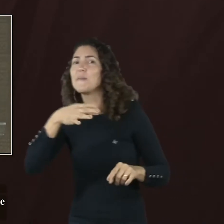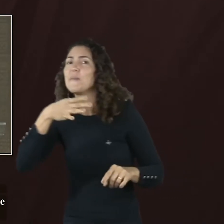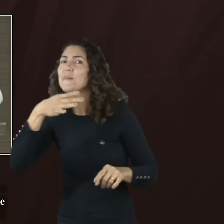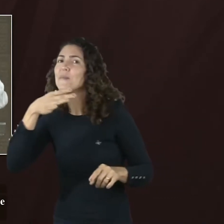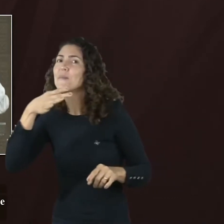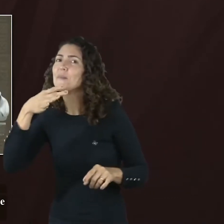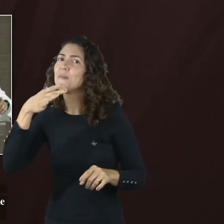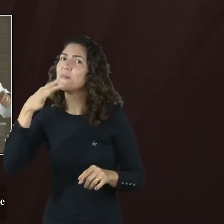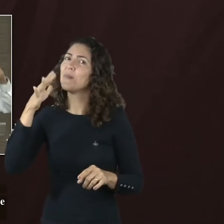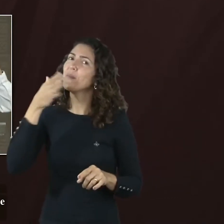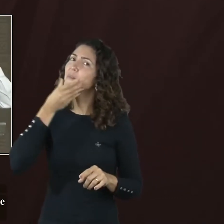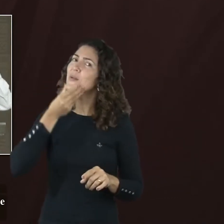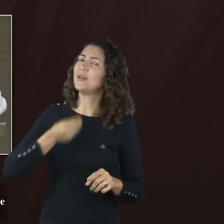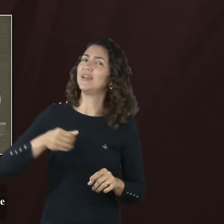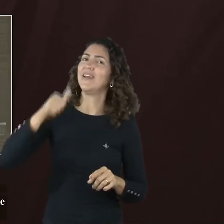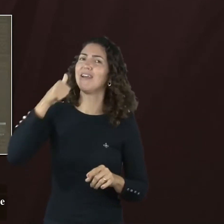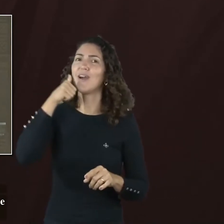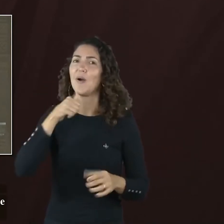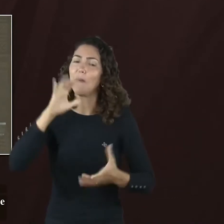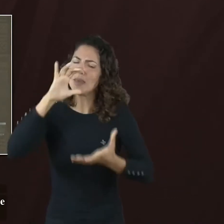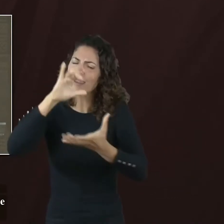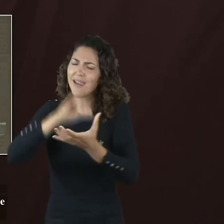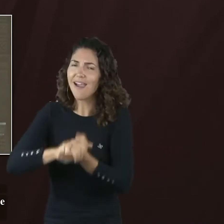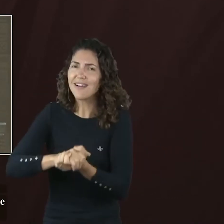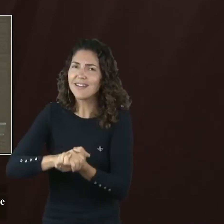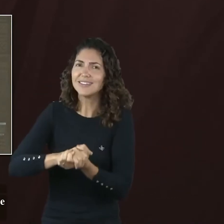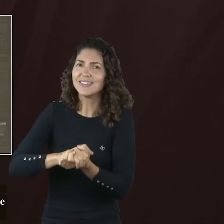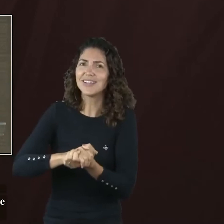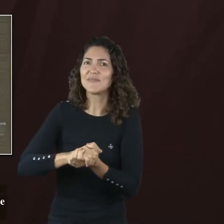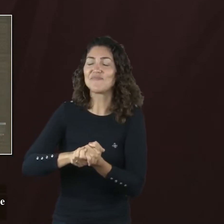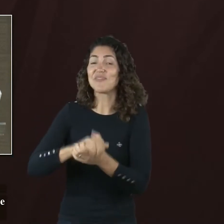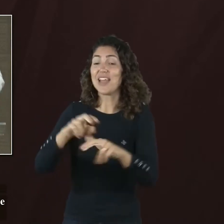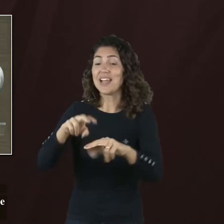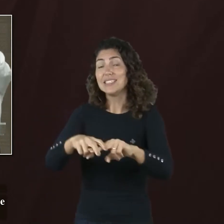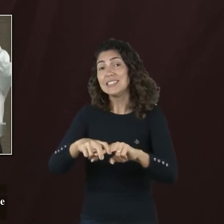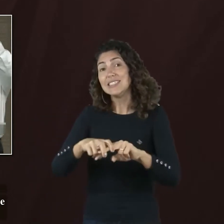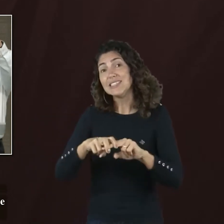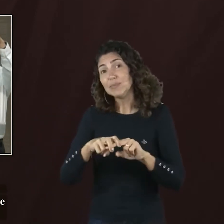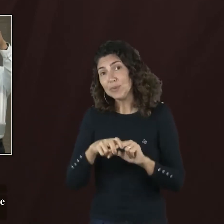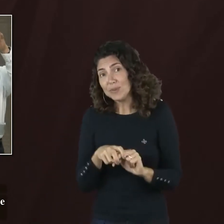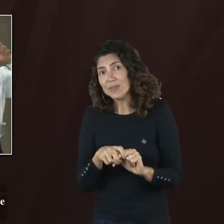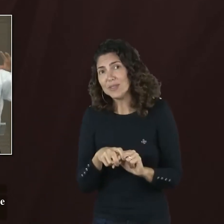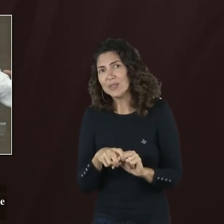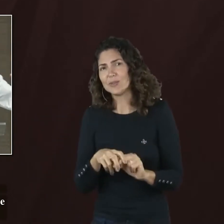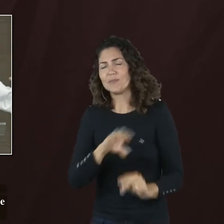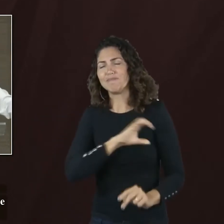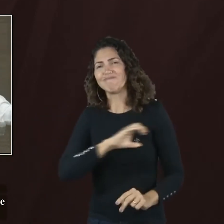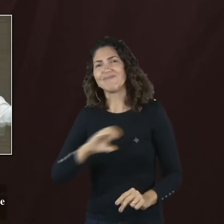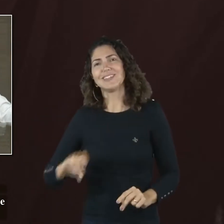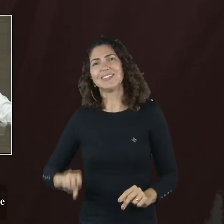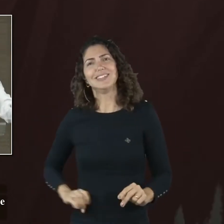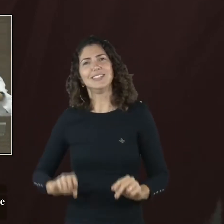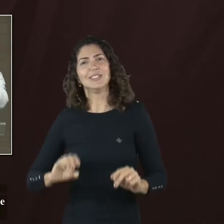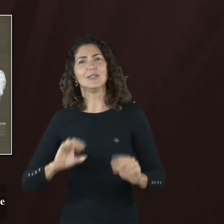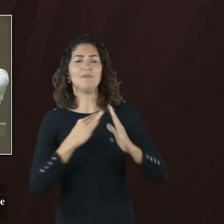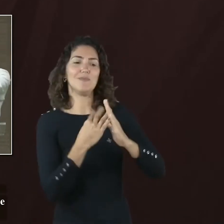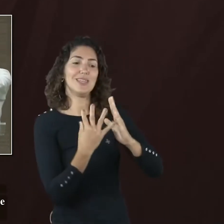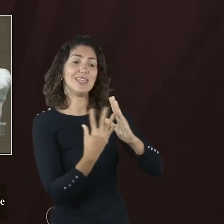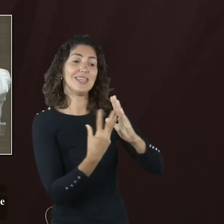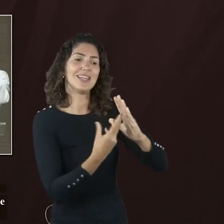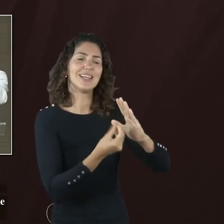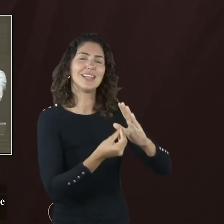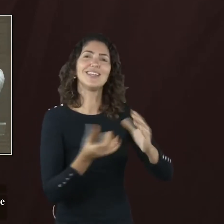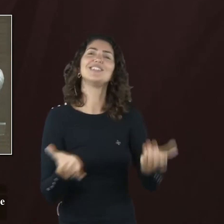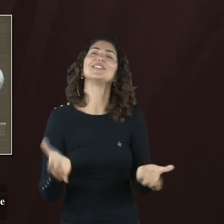refiro a Cristo e a igreja. Porque com as bodas do Cordeiro dessa igreja gloriosa com